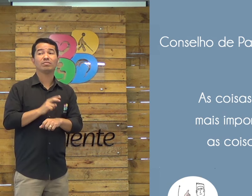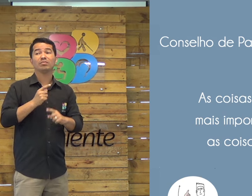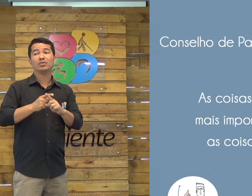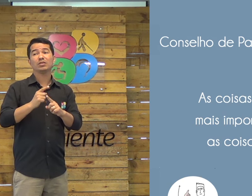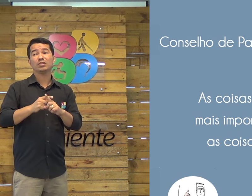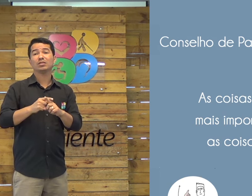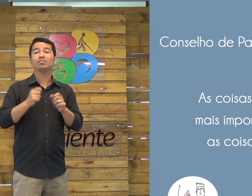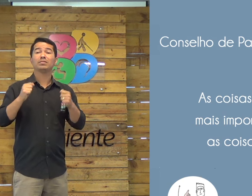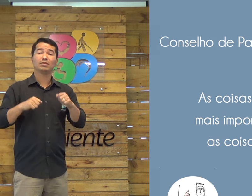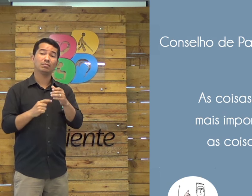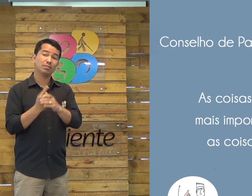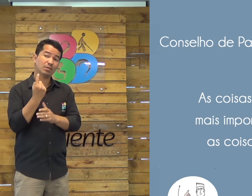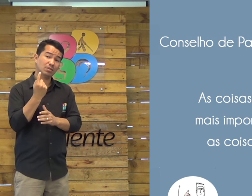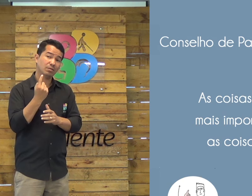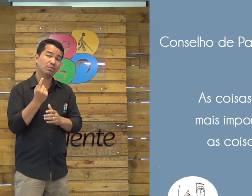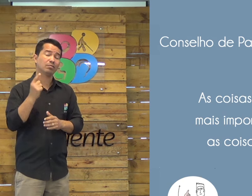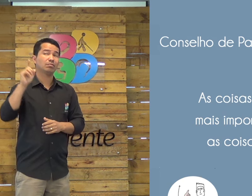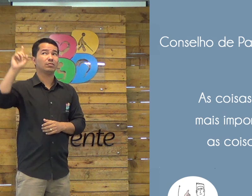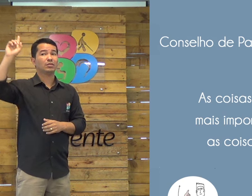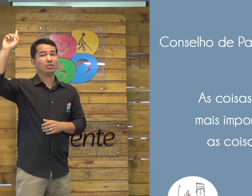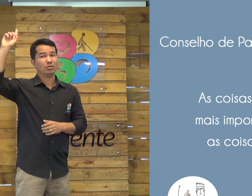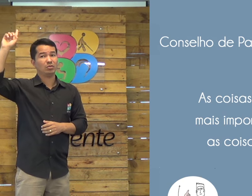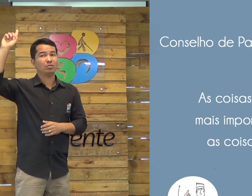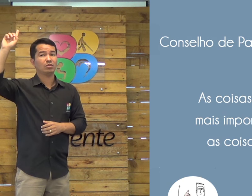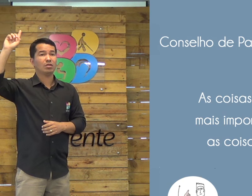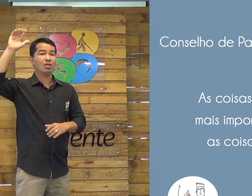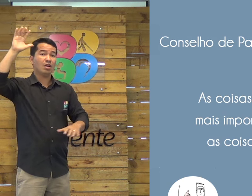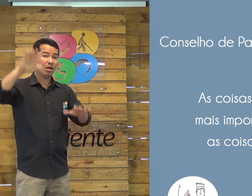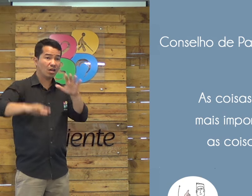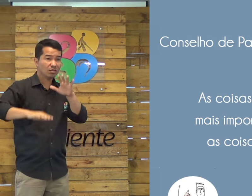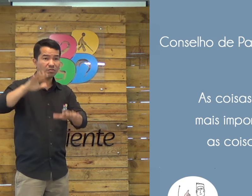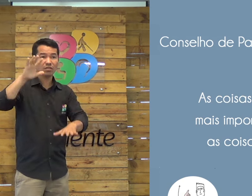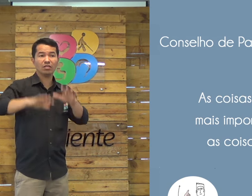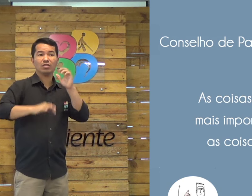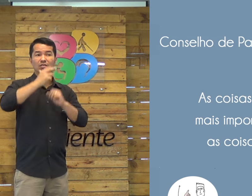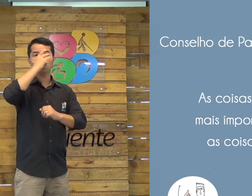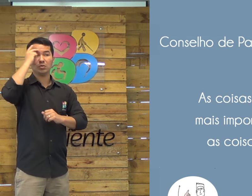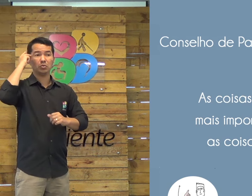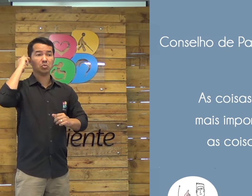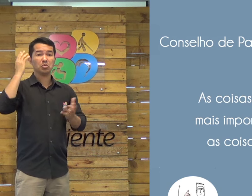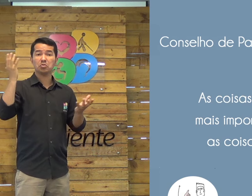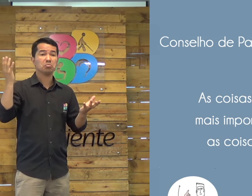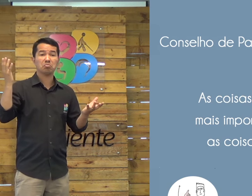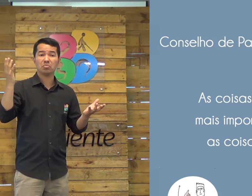Cuidado, toma cuidado, porque primeiro você deve pensar em Deus.